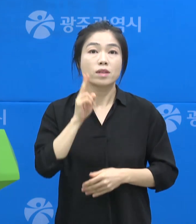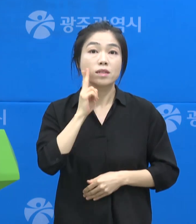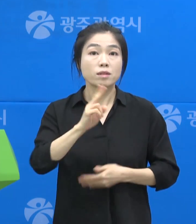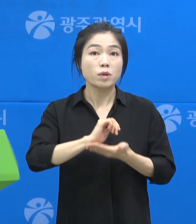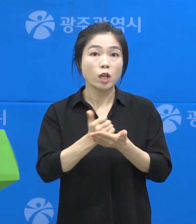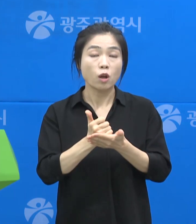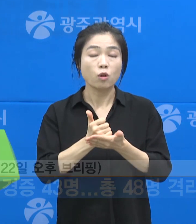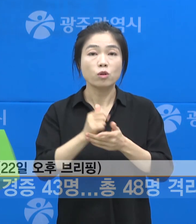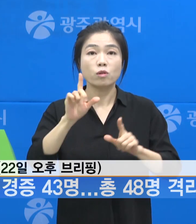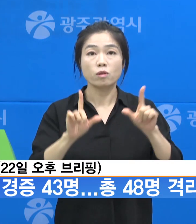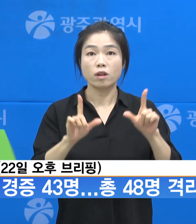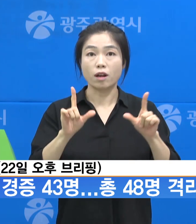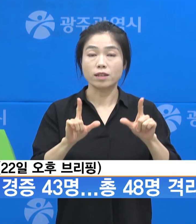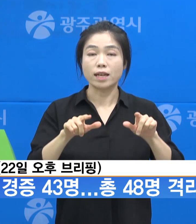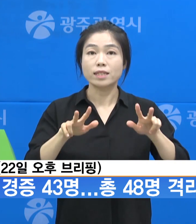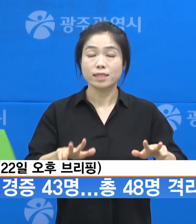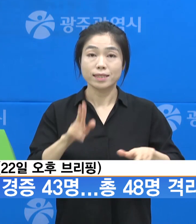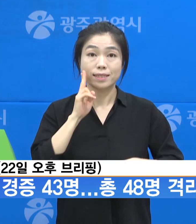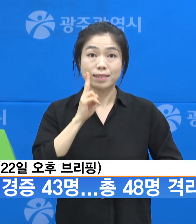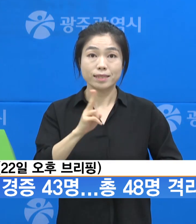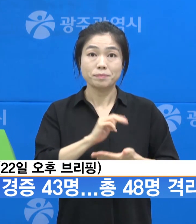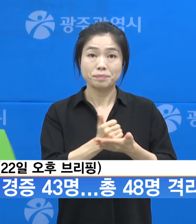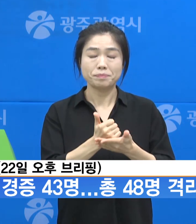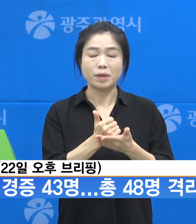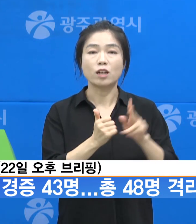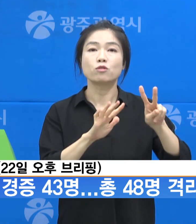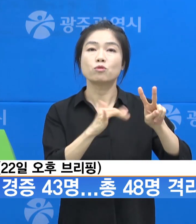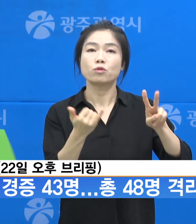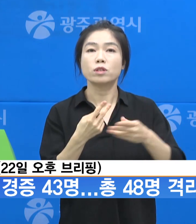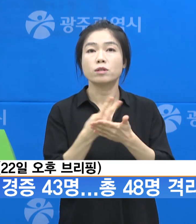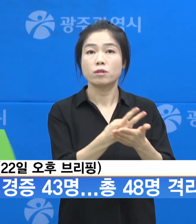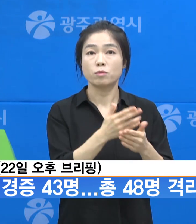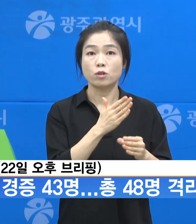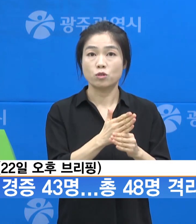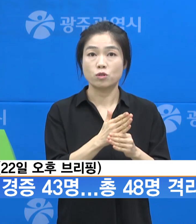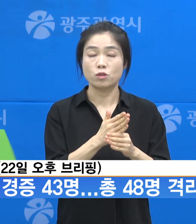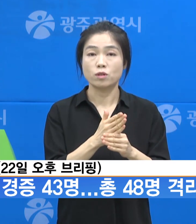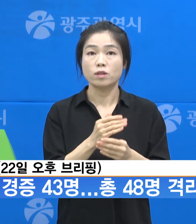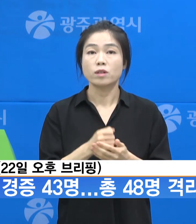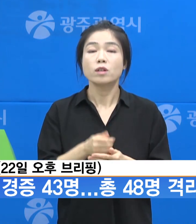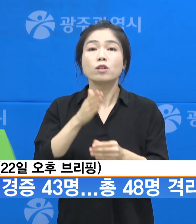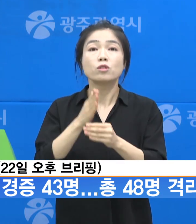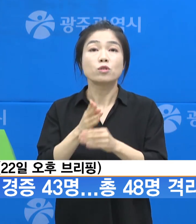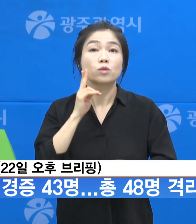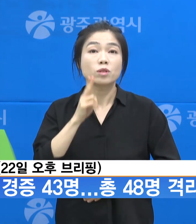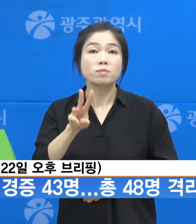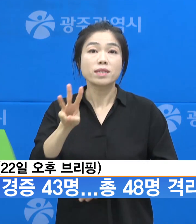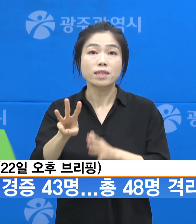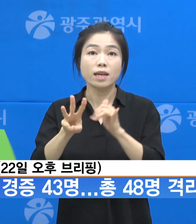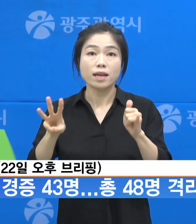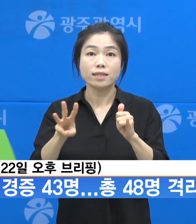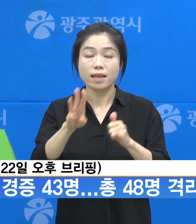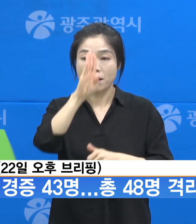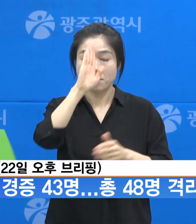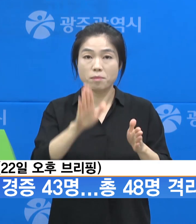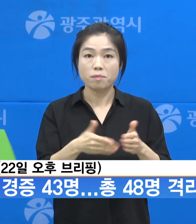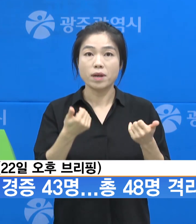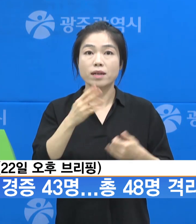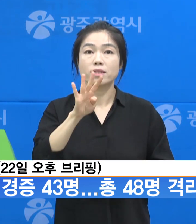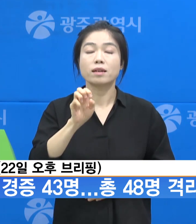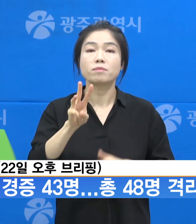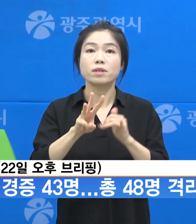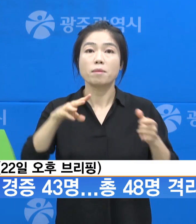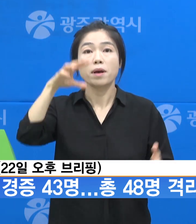중증도별 현황으로서는 현재 중증으로 여전히 2명이 입원되어 있고 중증, 중증증 3명, 경증